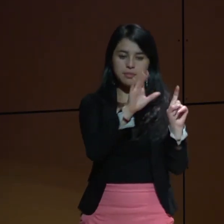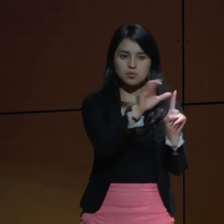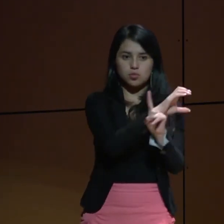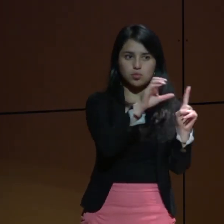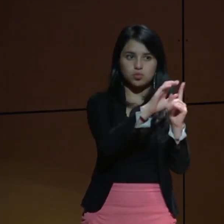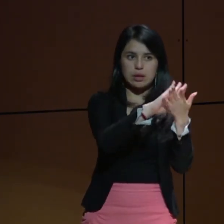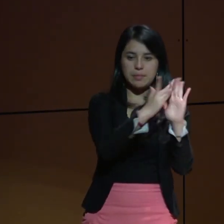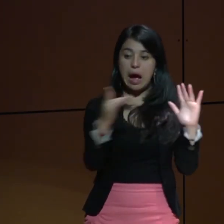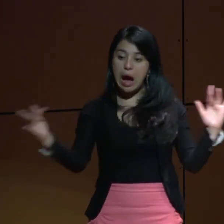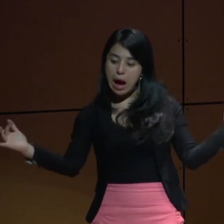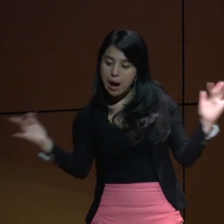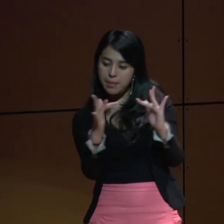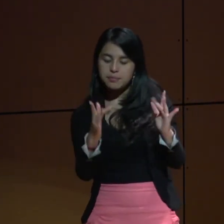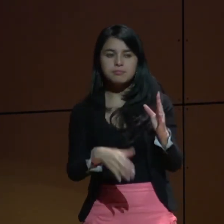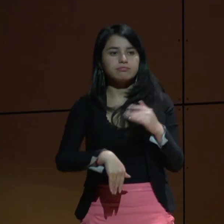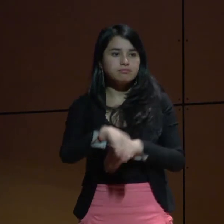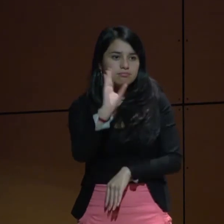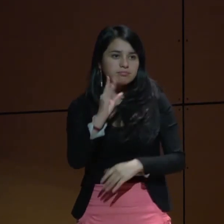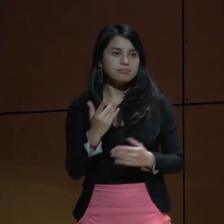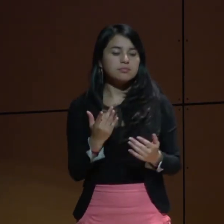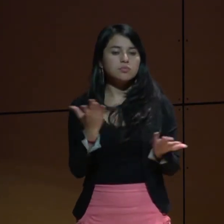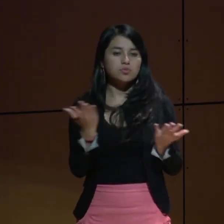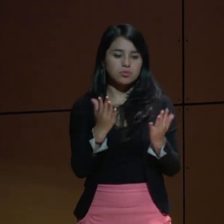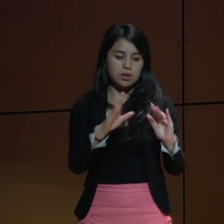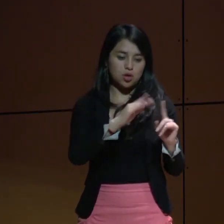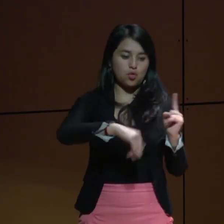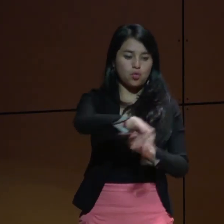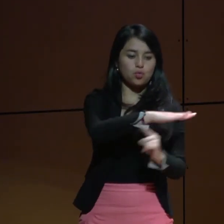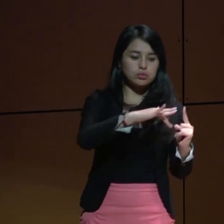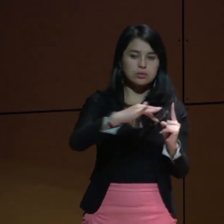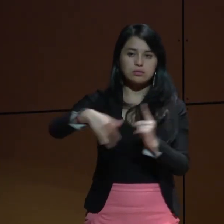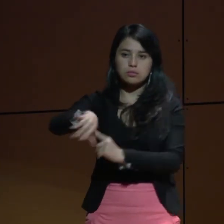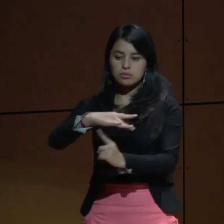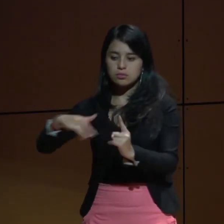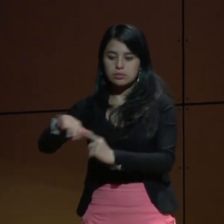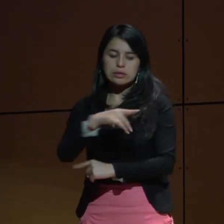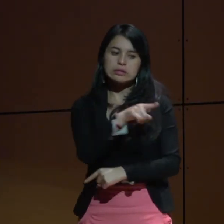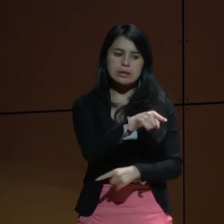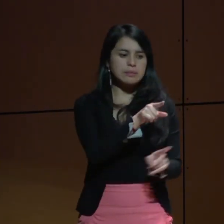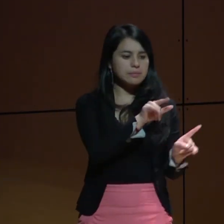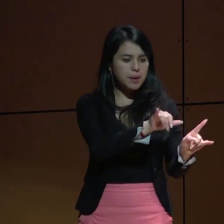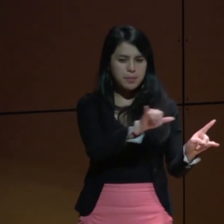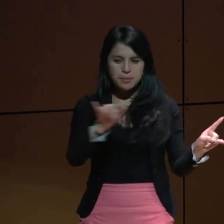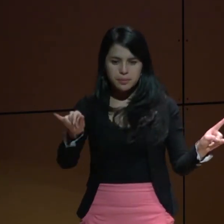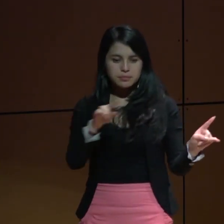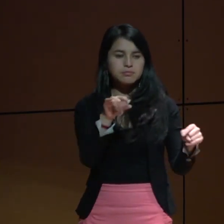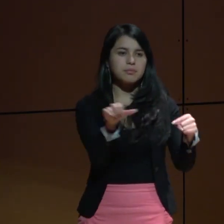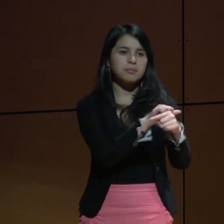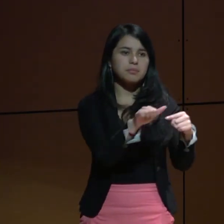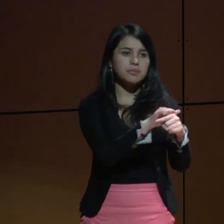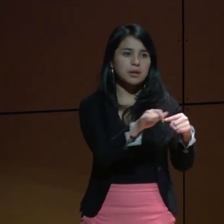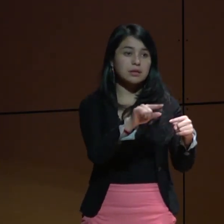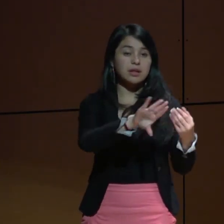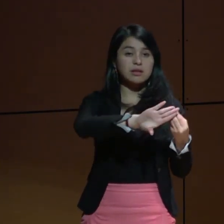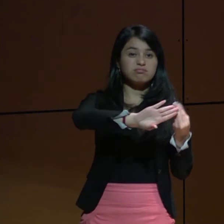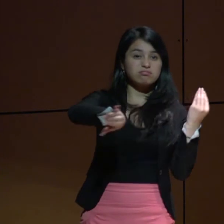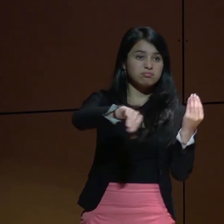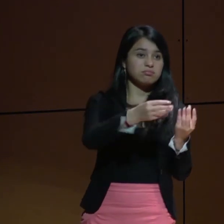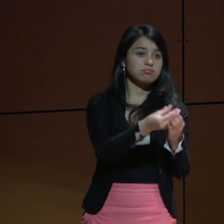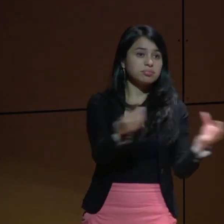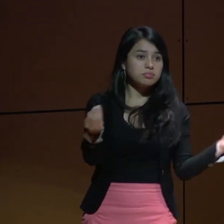paz, especialmente en los contextos donde han sido comunes las prácticas de